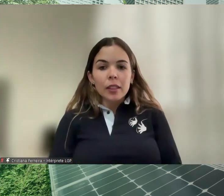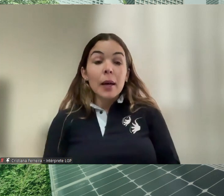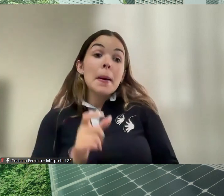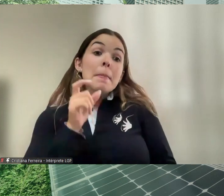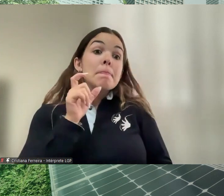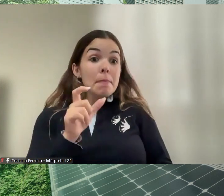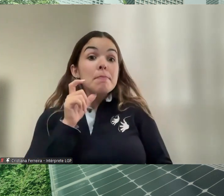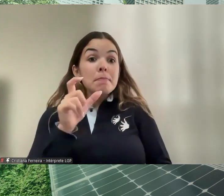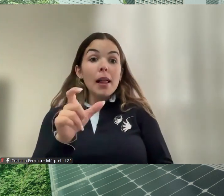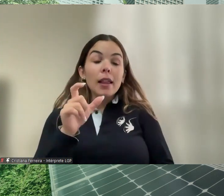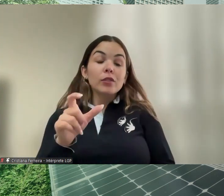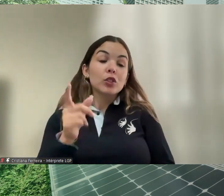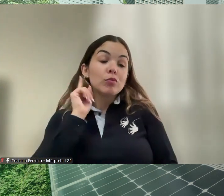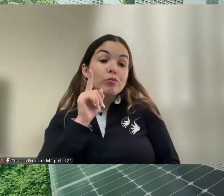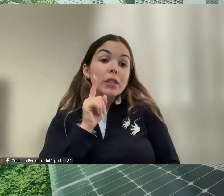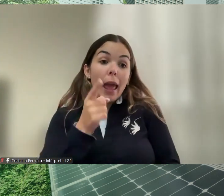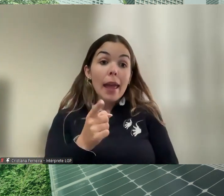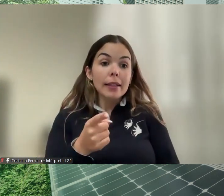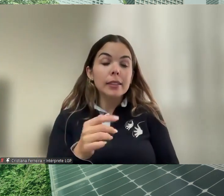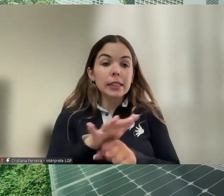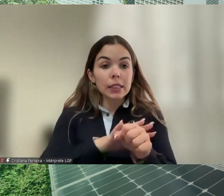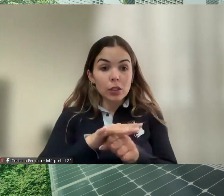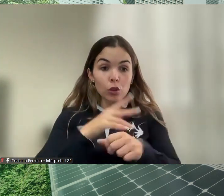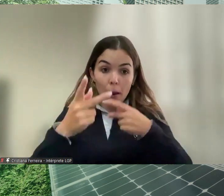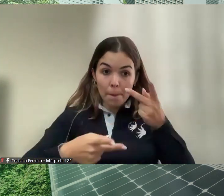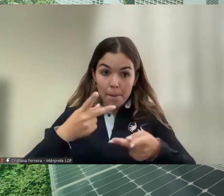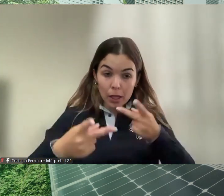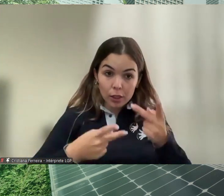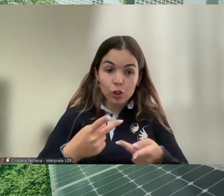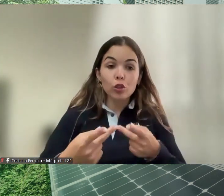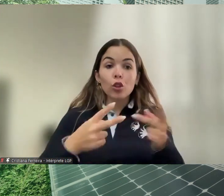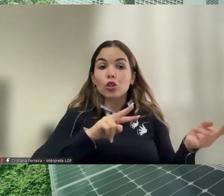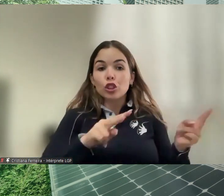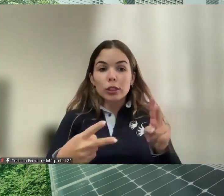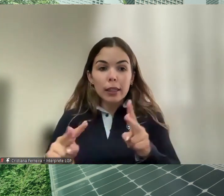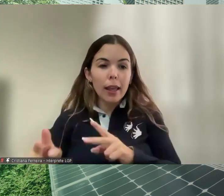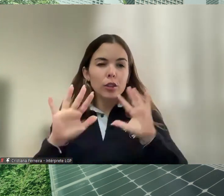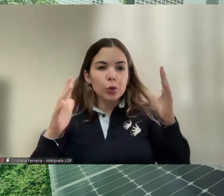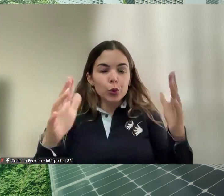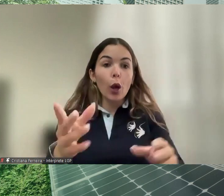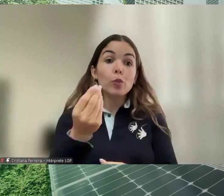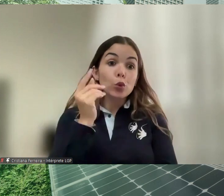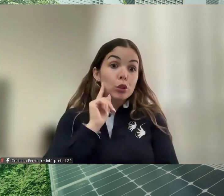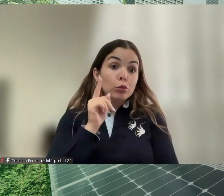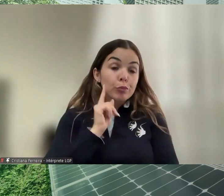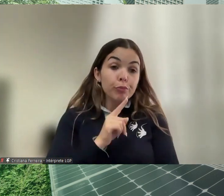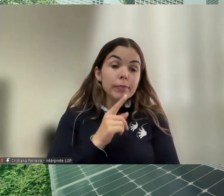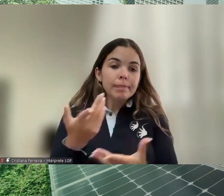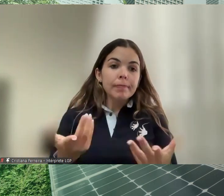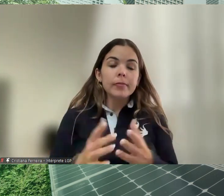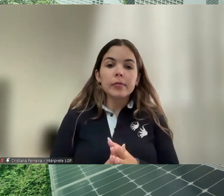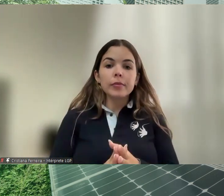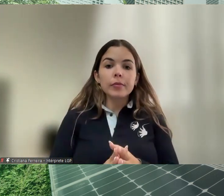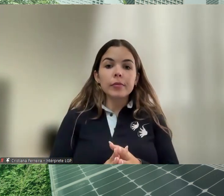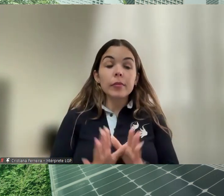As palavras-chave são de facto essas, não é? Nas questões de avaliação ambiental e estratégica é muito importante. No fundo, há aqui